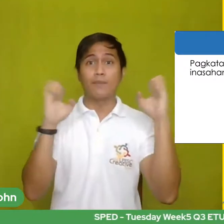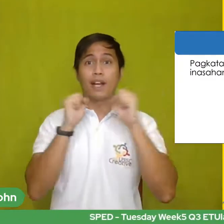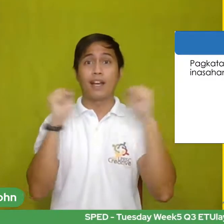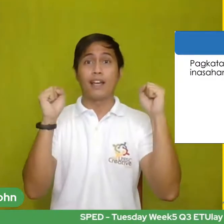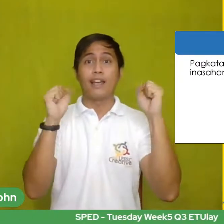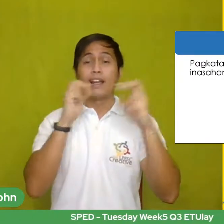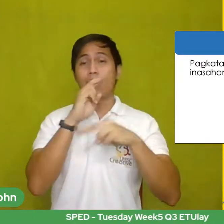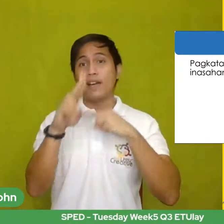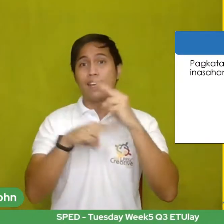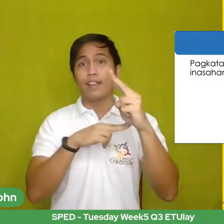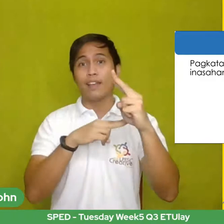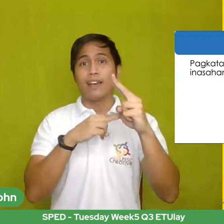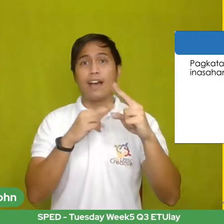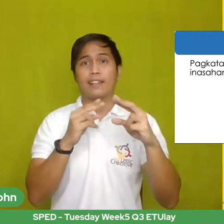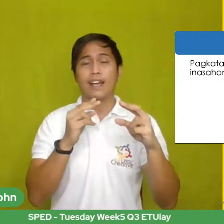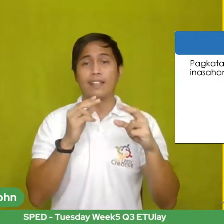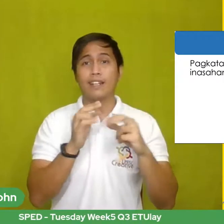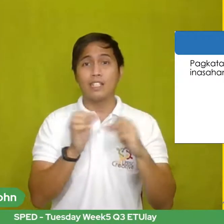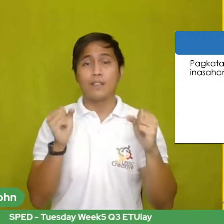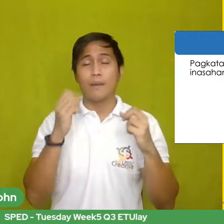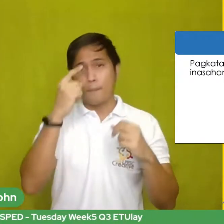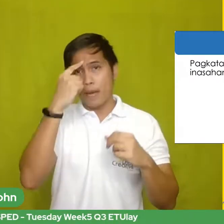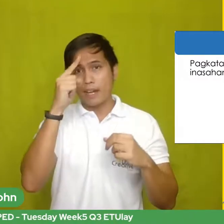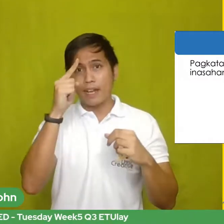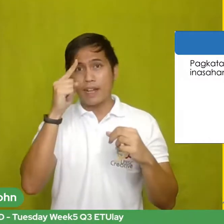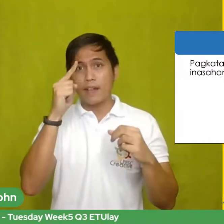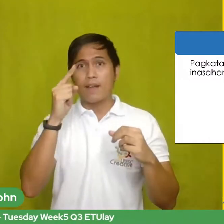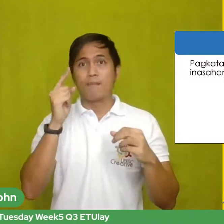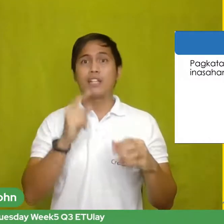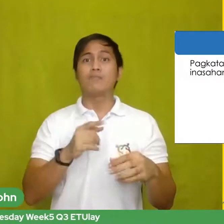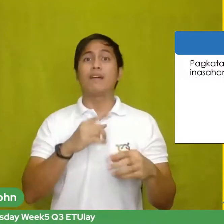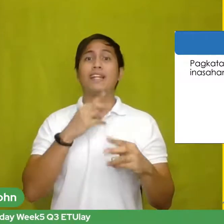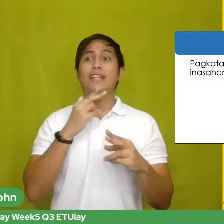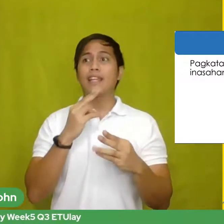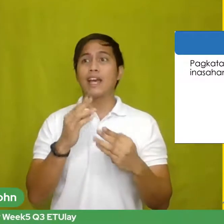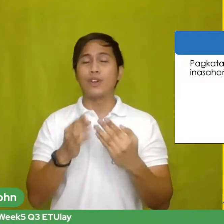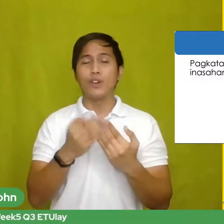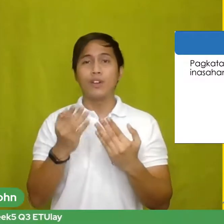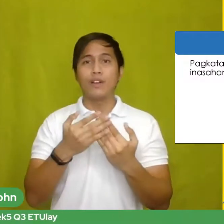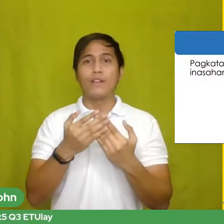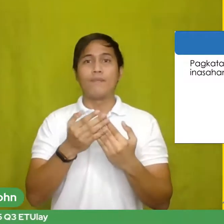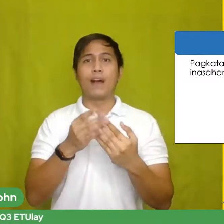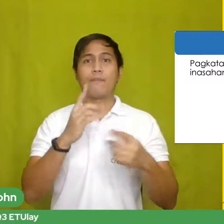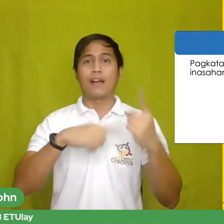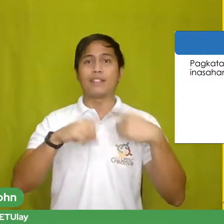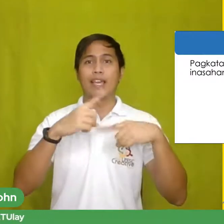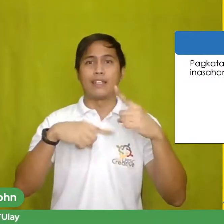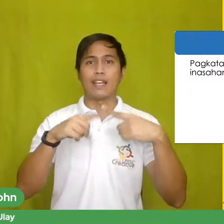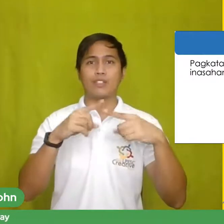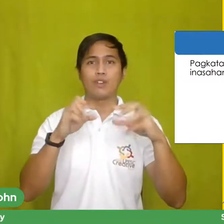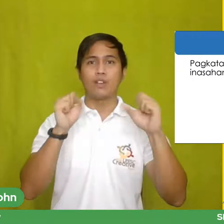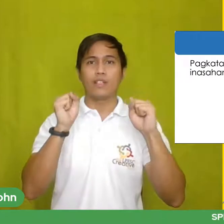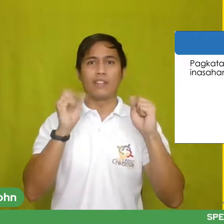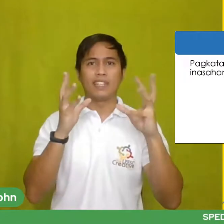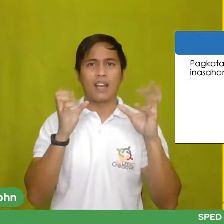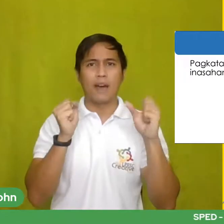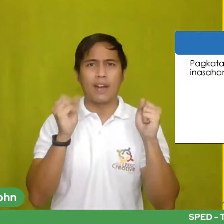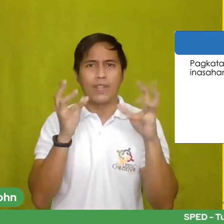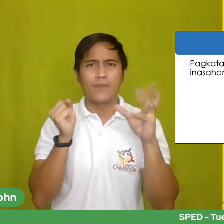mga kamay at ang ating wrist para mas madali tayong makapagsenyas, no? Hindi tayo makaramdam ng